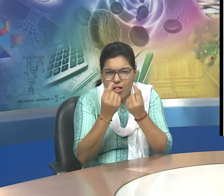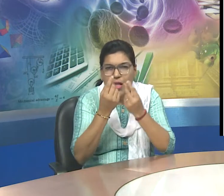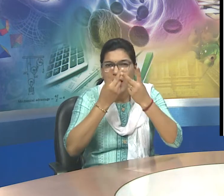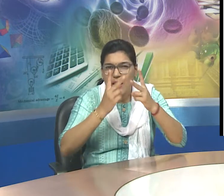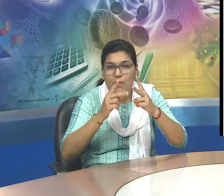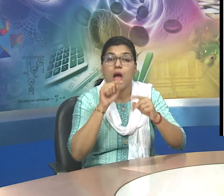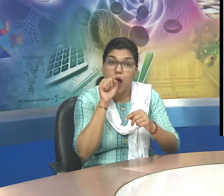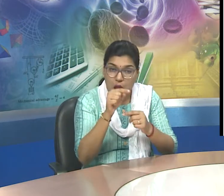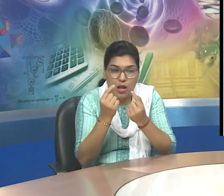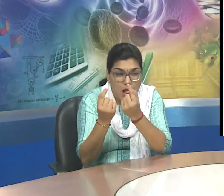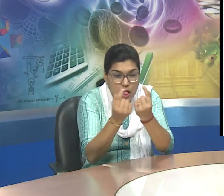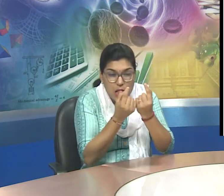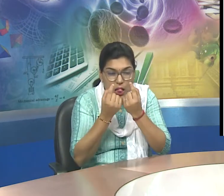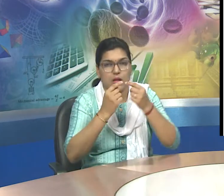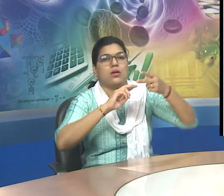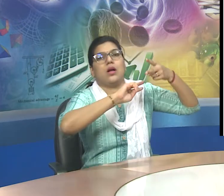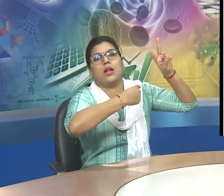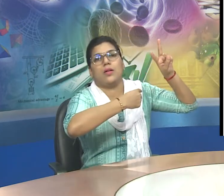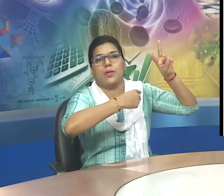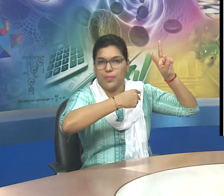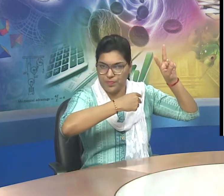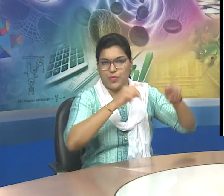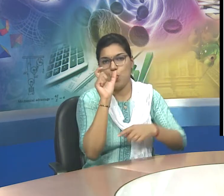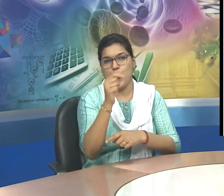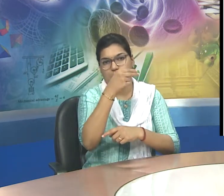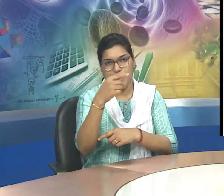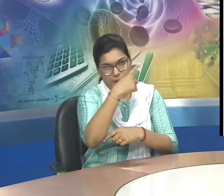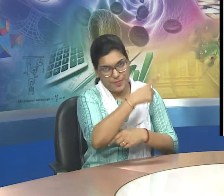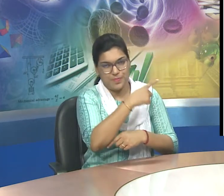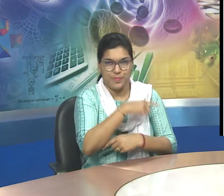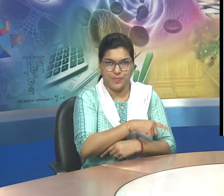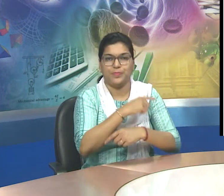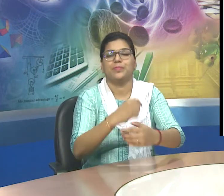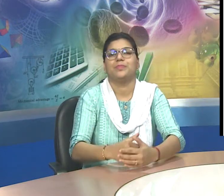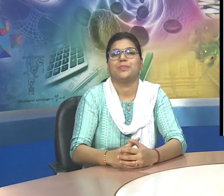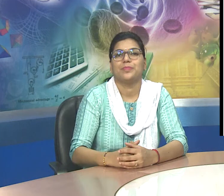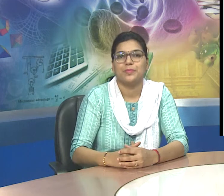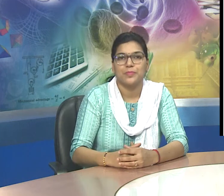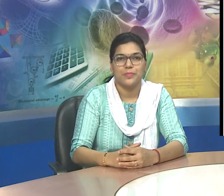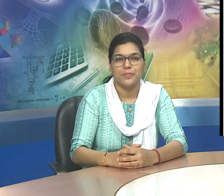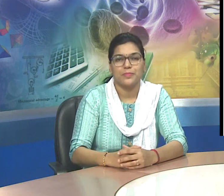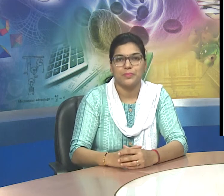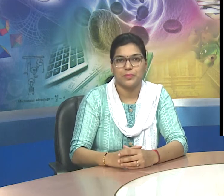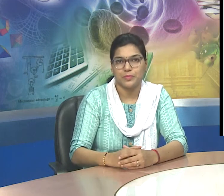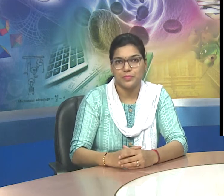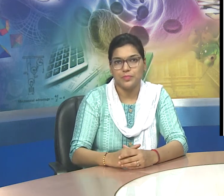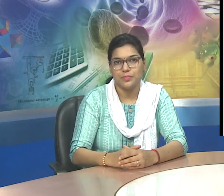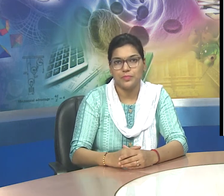वो, या और अधिक वर्णों के लोग साथ में यदि हों तो उसे हेट्रोजीनियस कहा जाएगा, और होमोजीनियस में एक समान